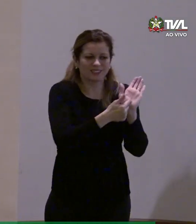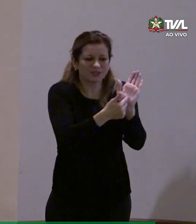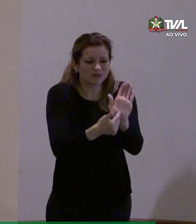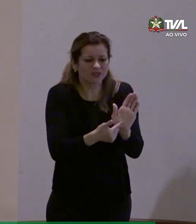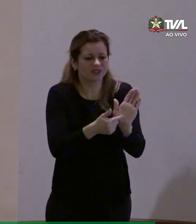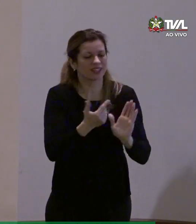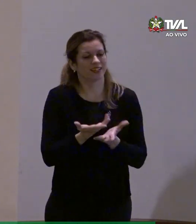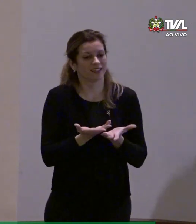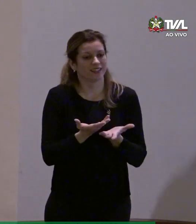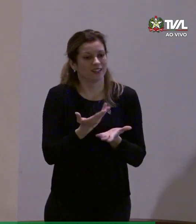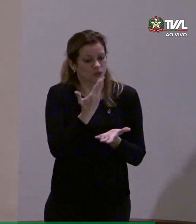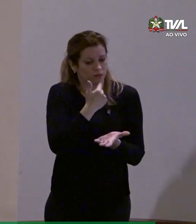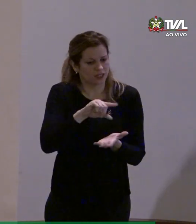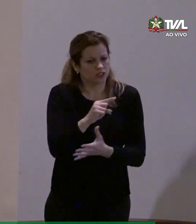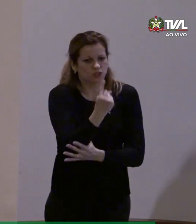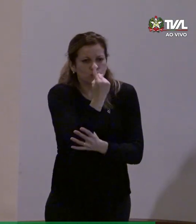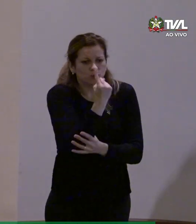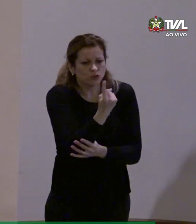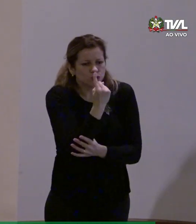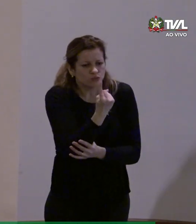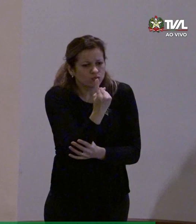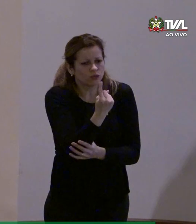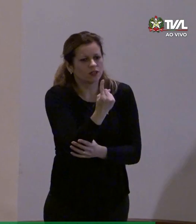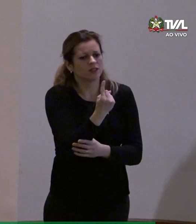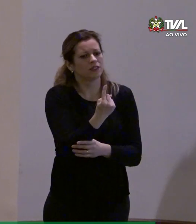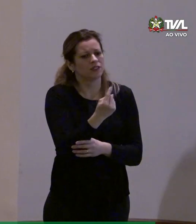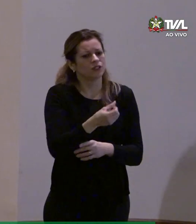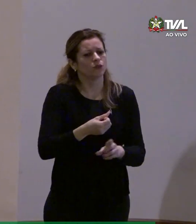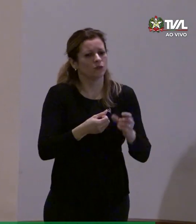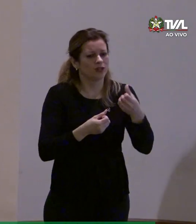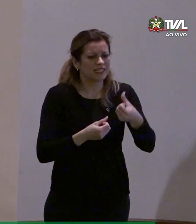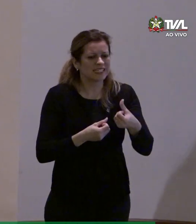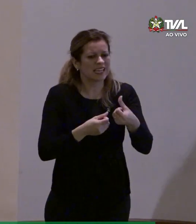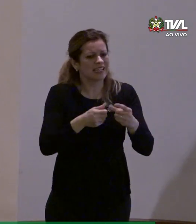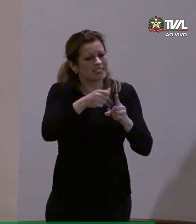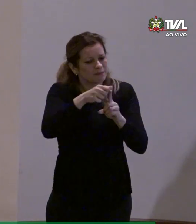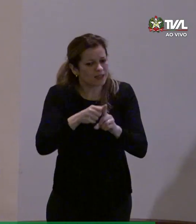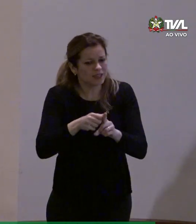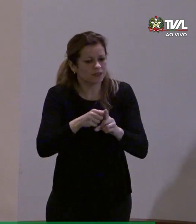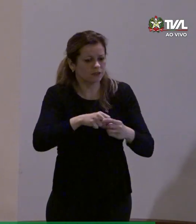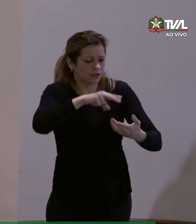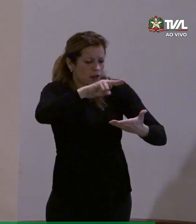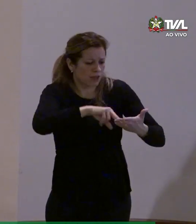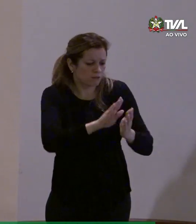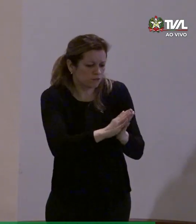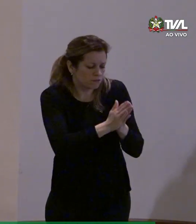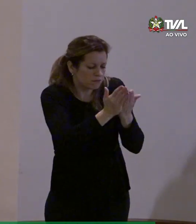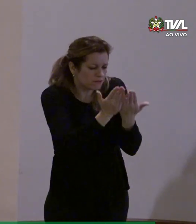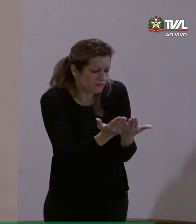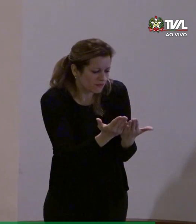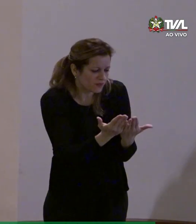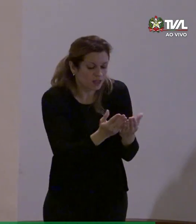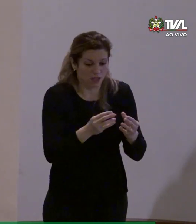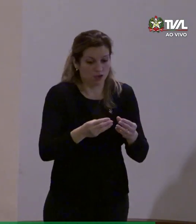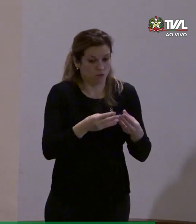criança de 1 ano e 6 meses lendo entreguei o livrinho para criança